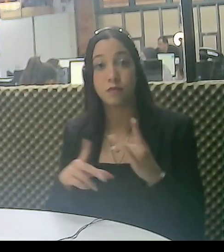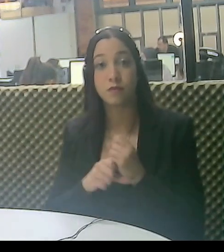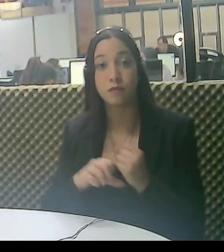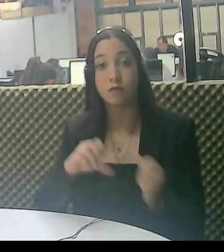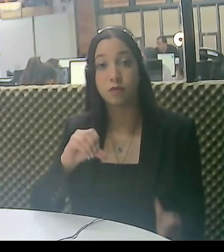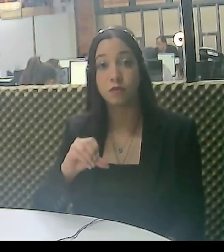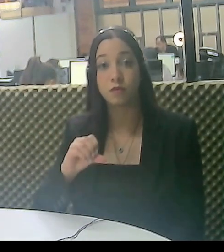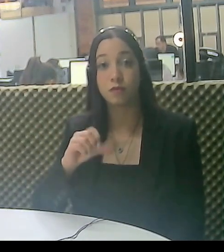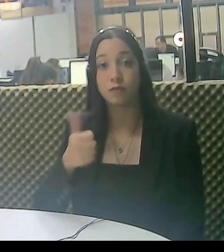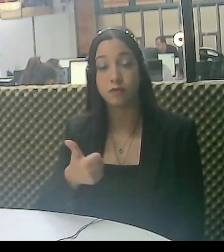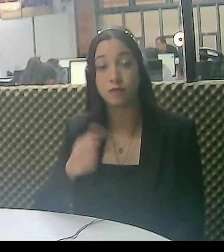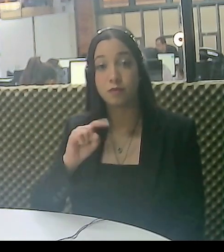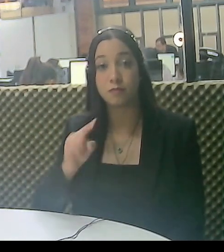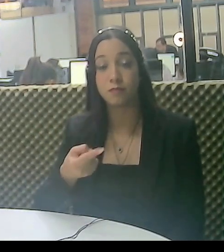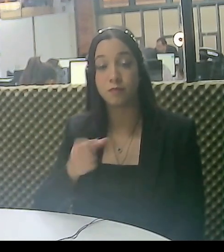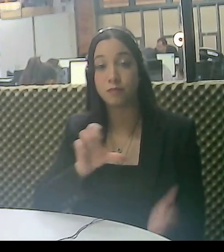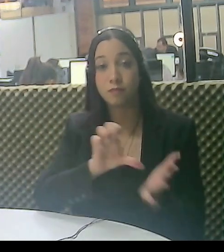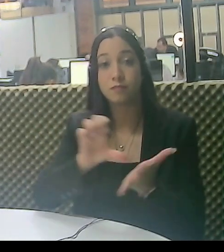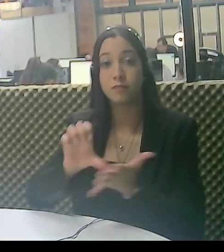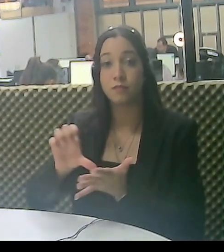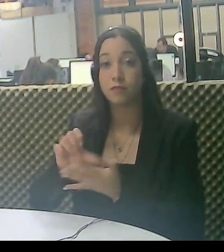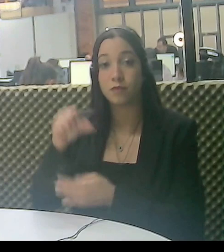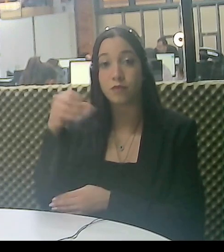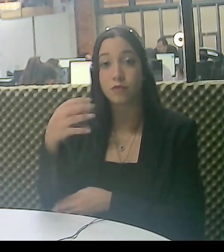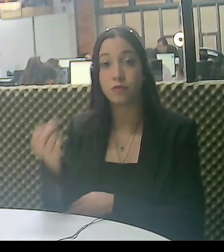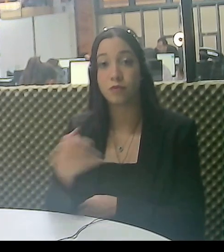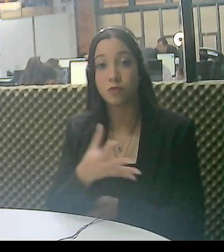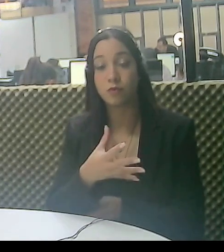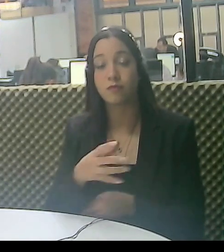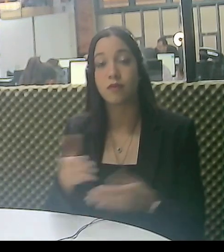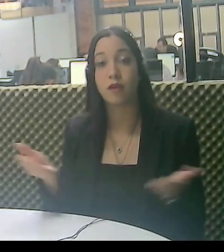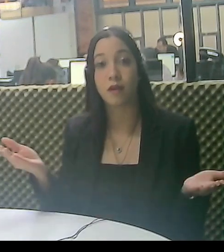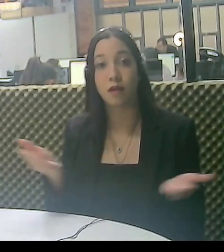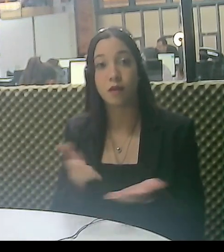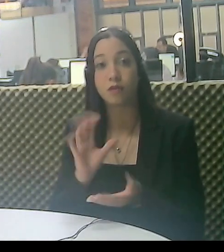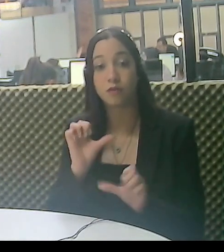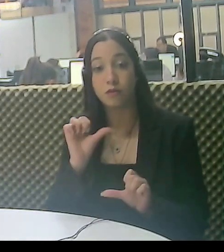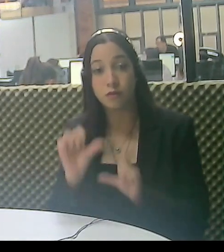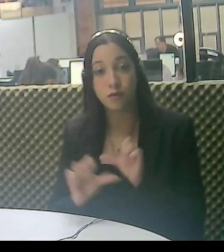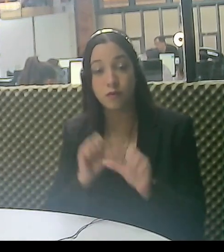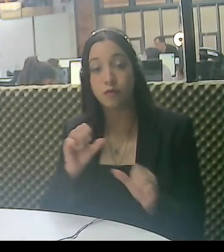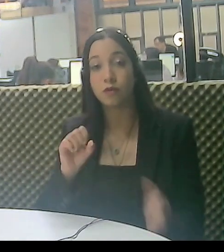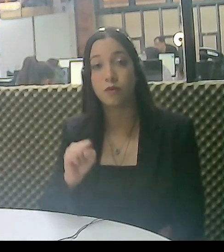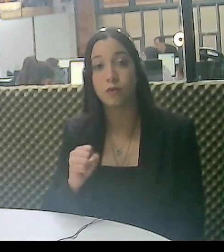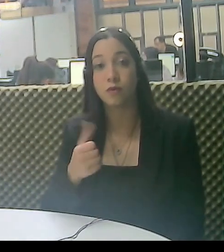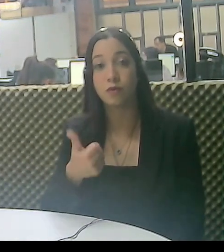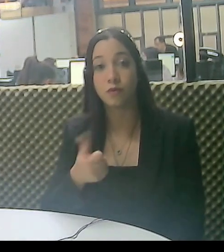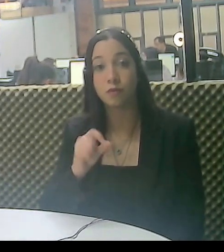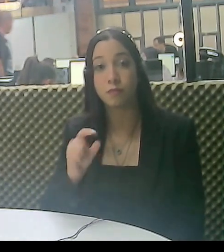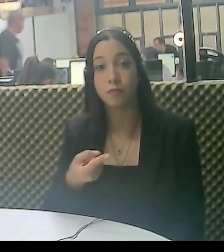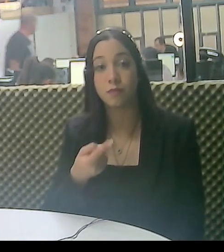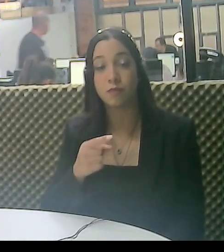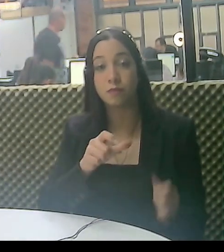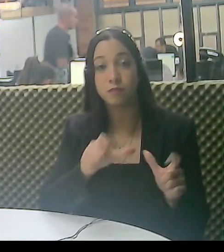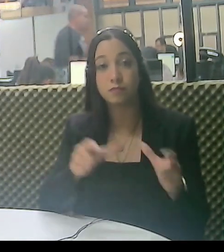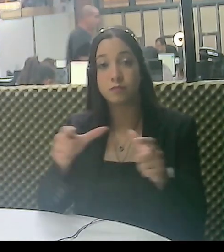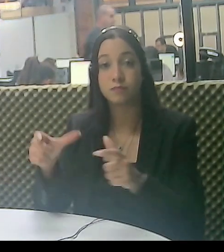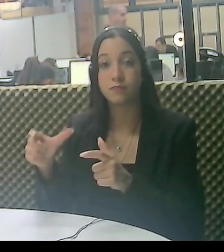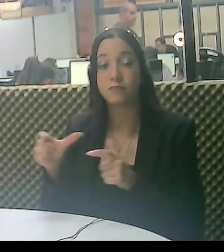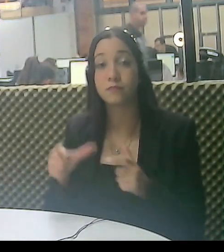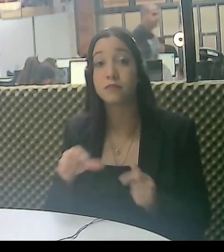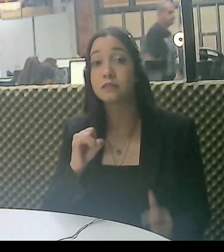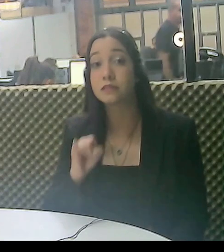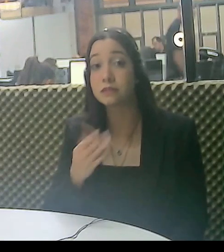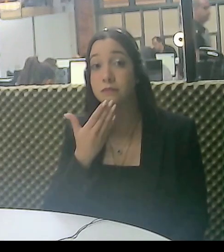de 91 mil pontos de luz. Atualmente, já foram trocados mais de 81 mil pontos. Se você tem